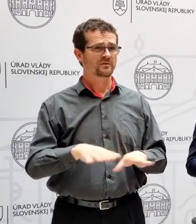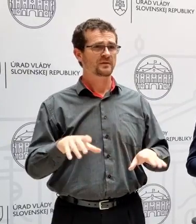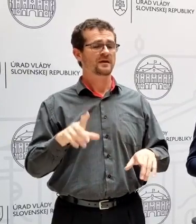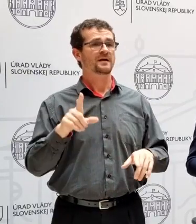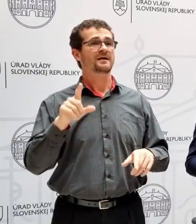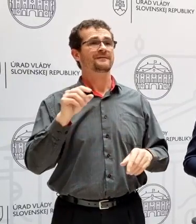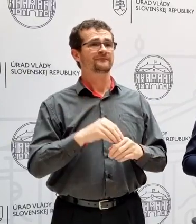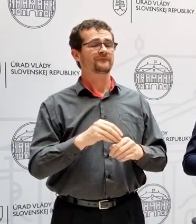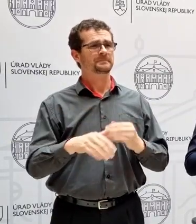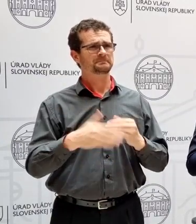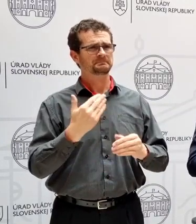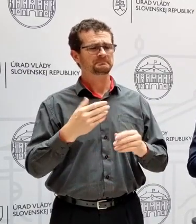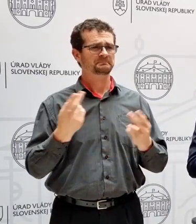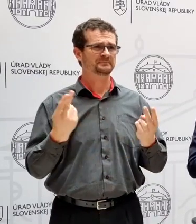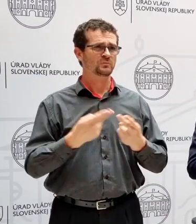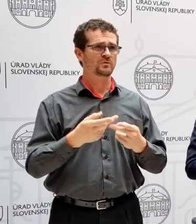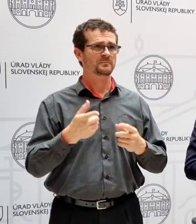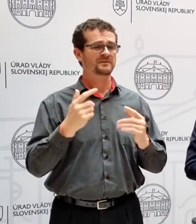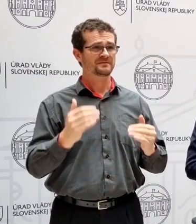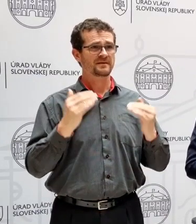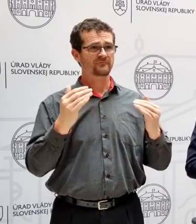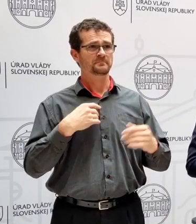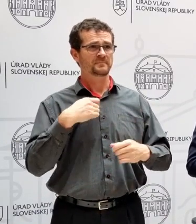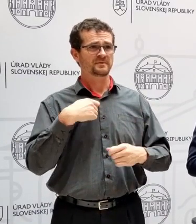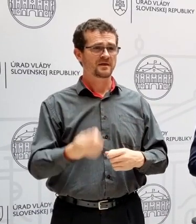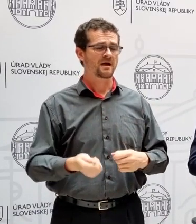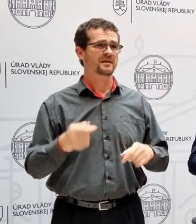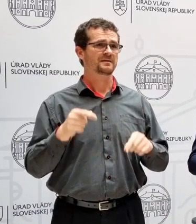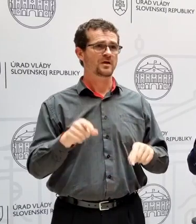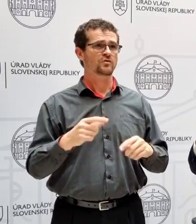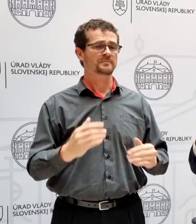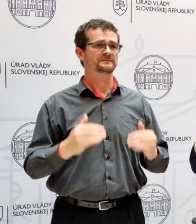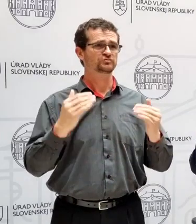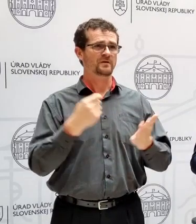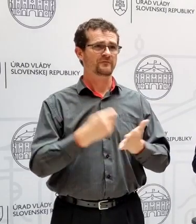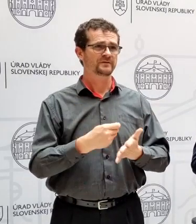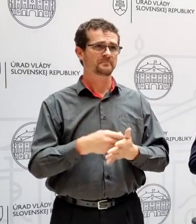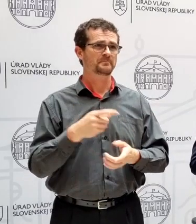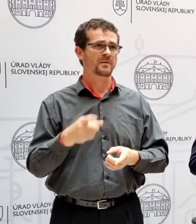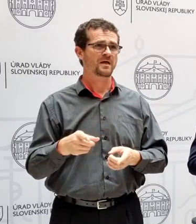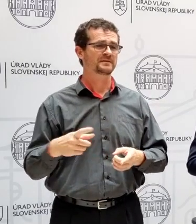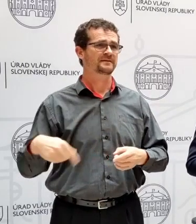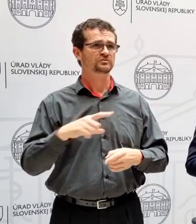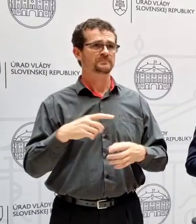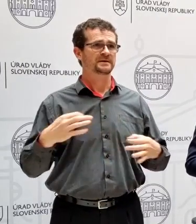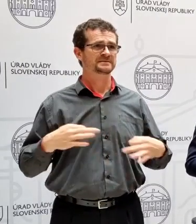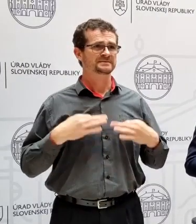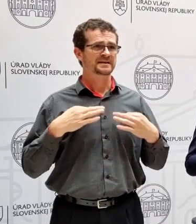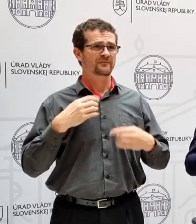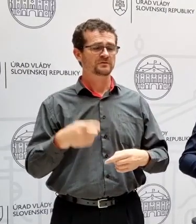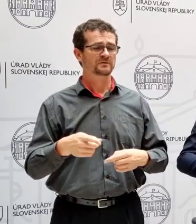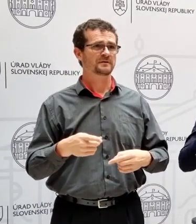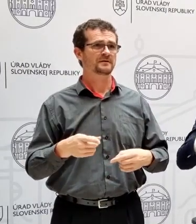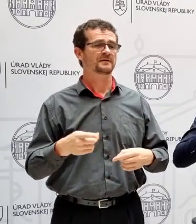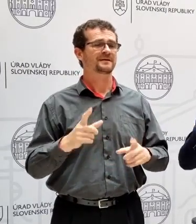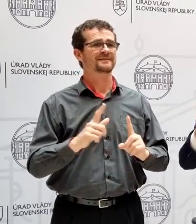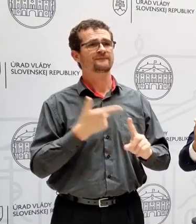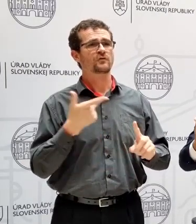tak popri tom sme približne rovnakú sumu navyše dali na to, aby sme zvýšili platy všetkých zdravotníkov, čiže v